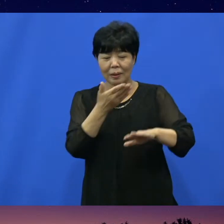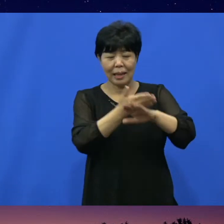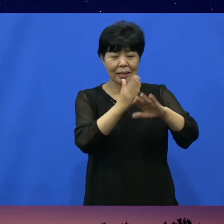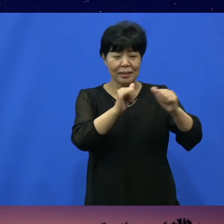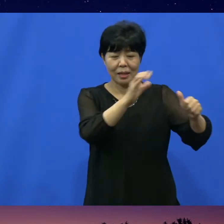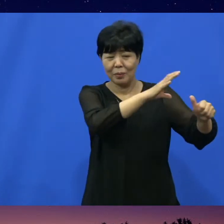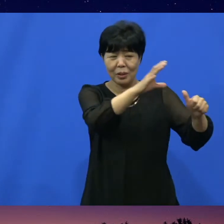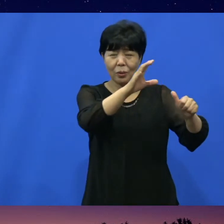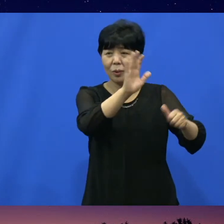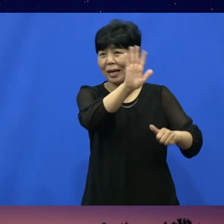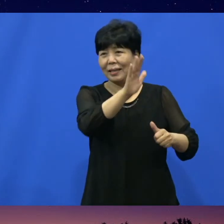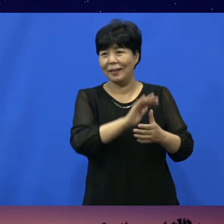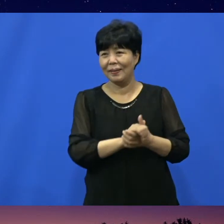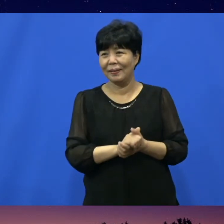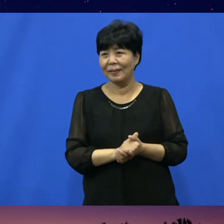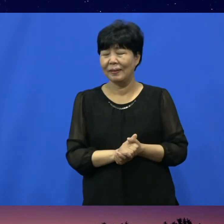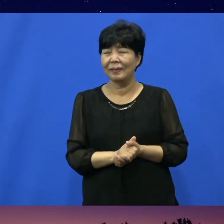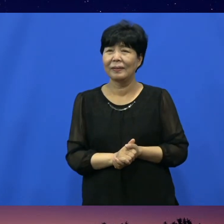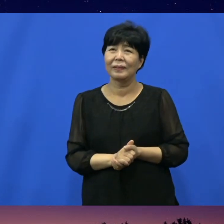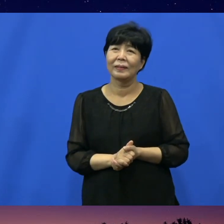않아요.